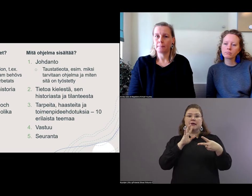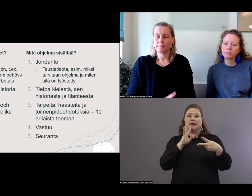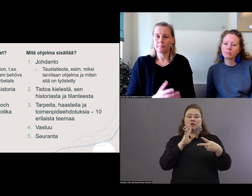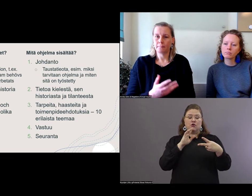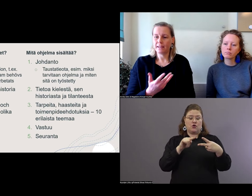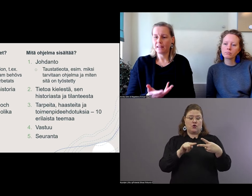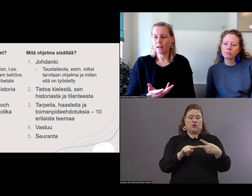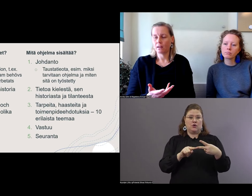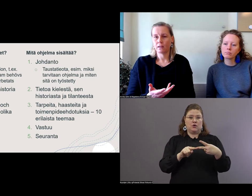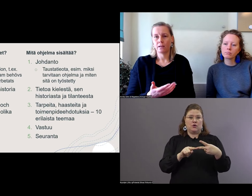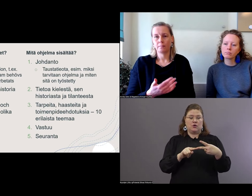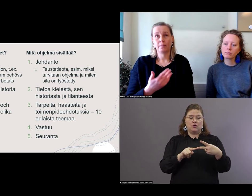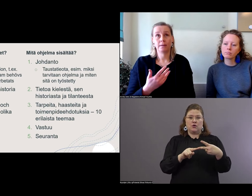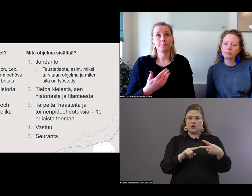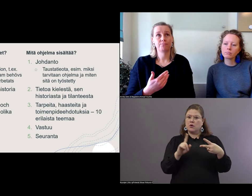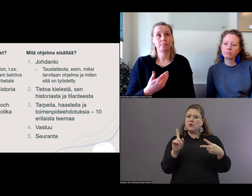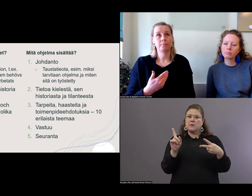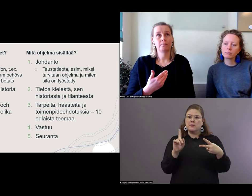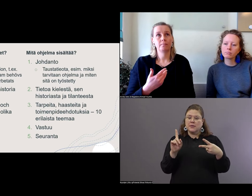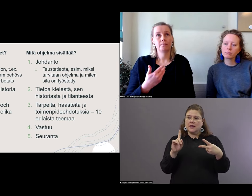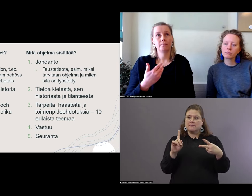että mitä